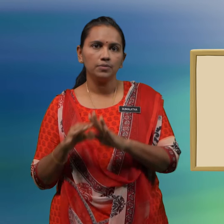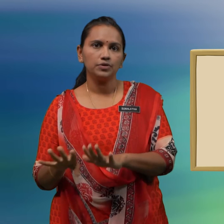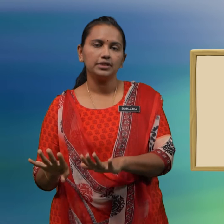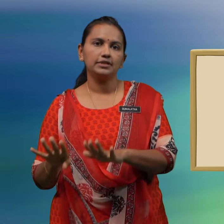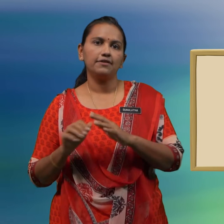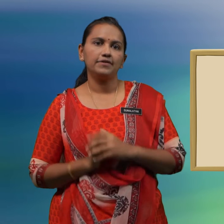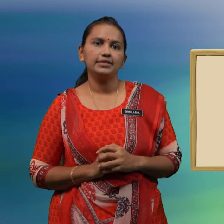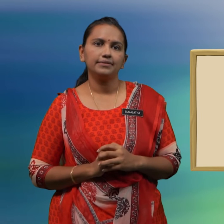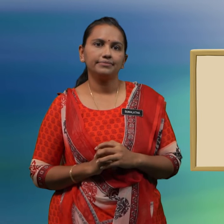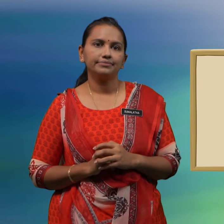menghembus nafas.